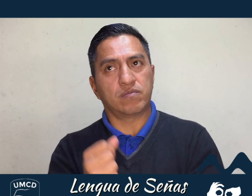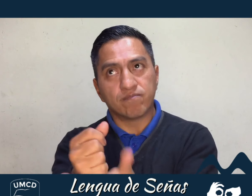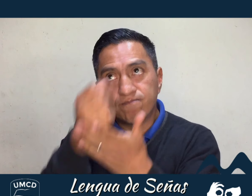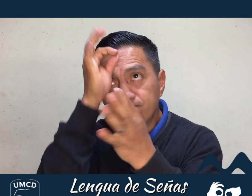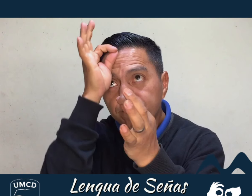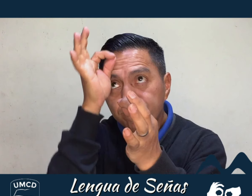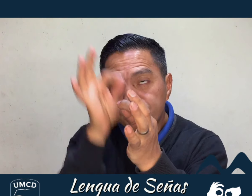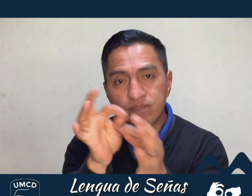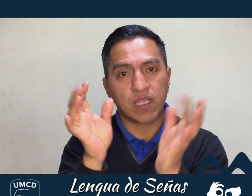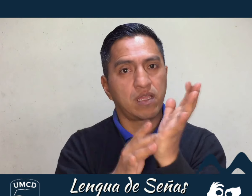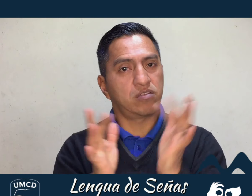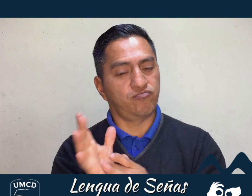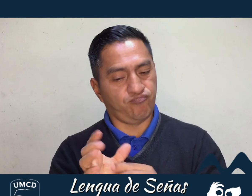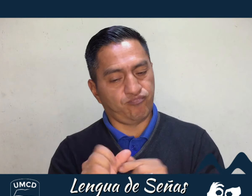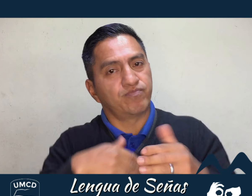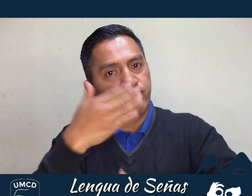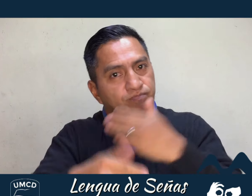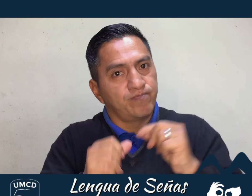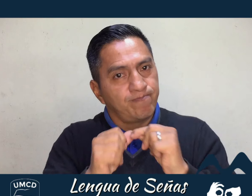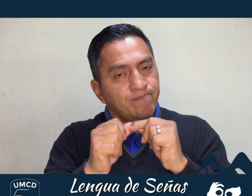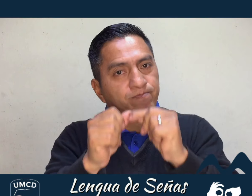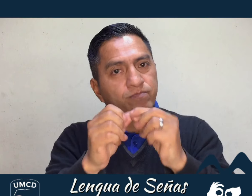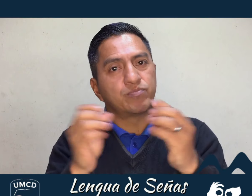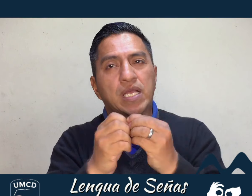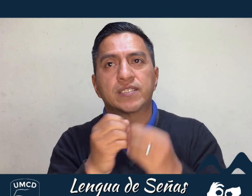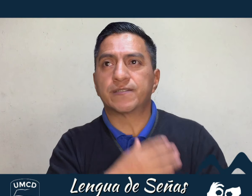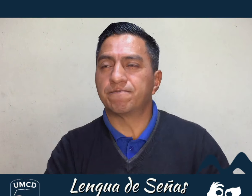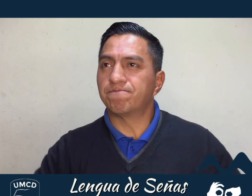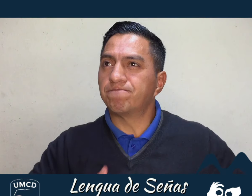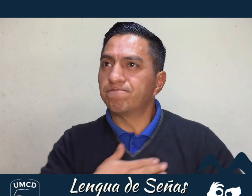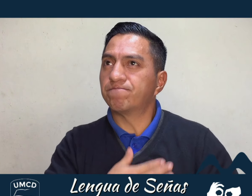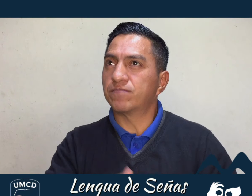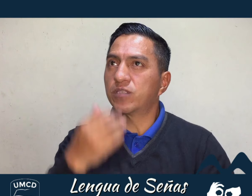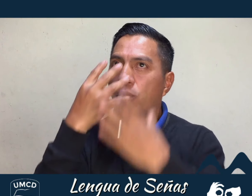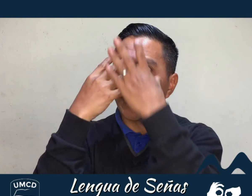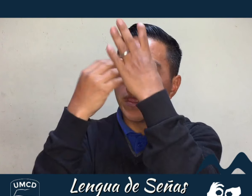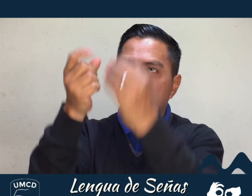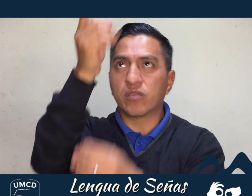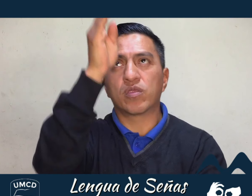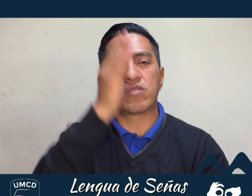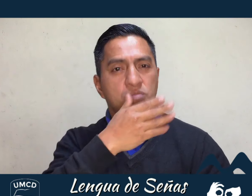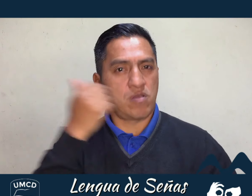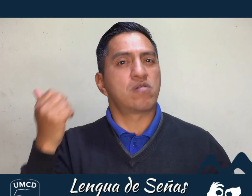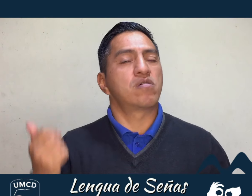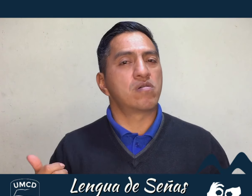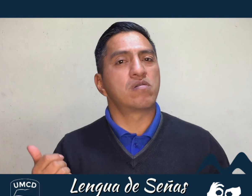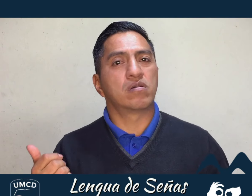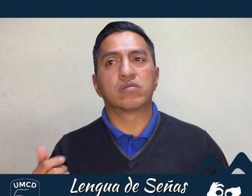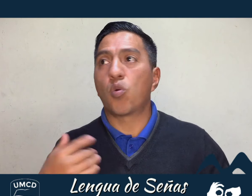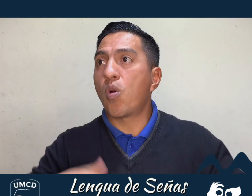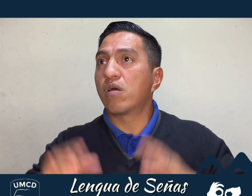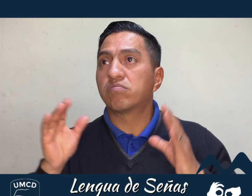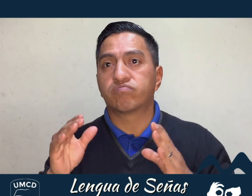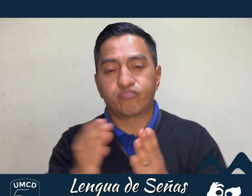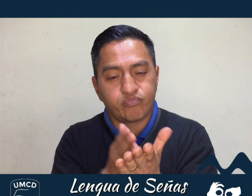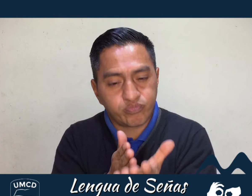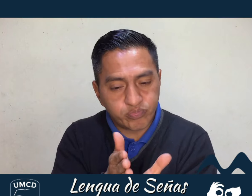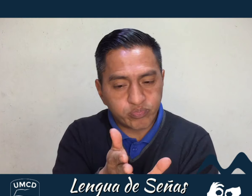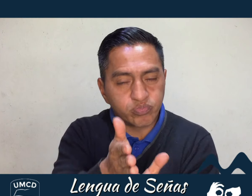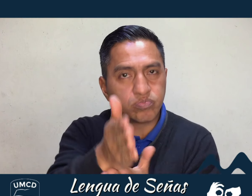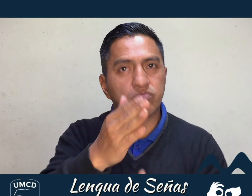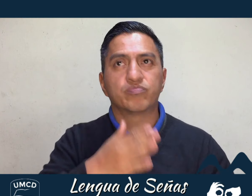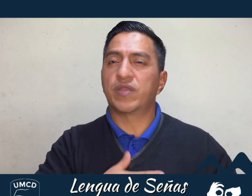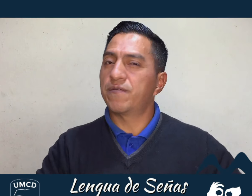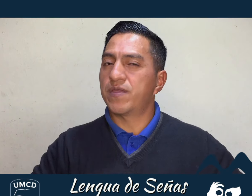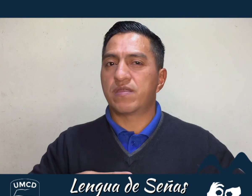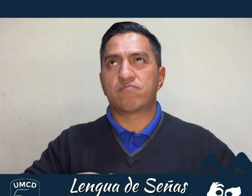que nos permita en todo tiempo vivir agradándolo, vivir de tal forma que lo que